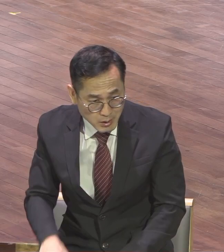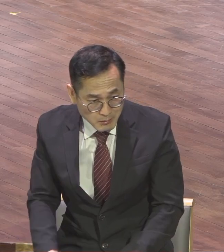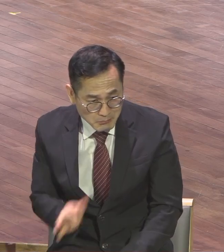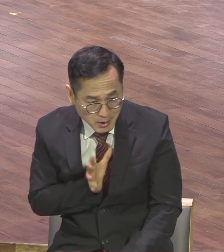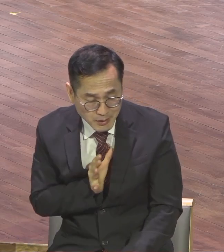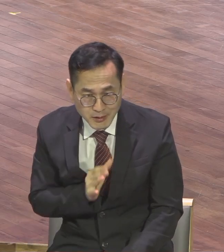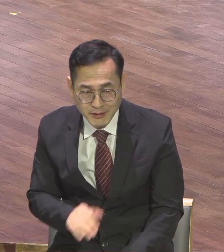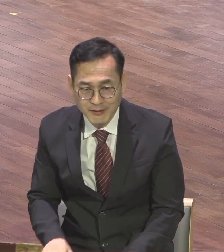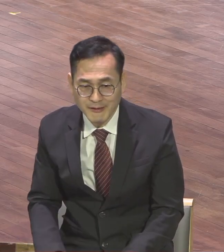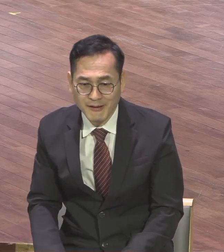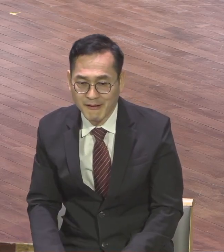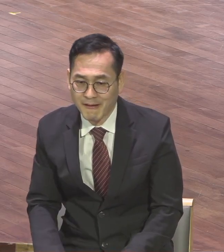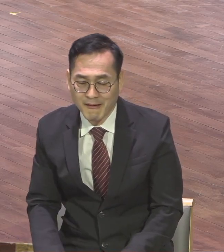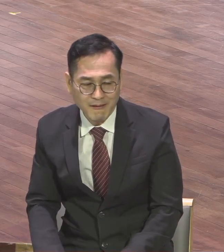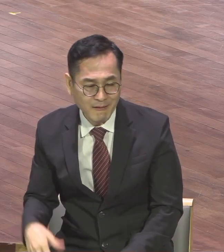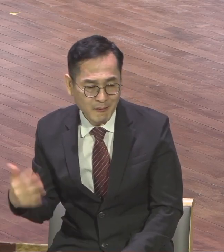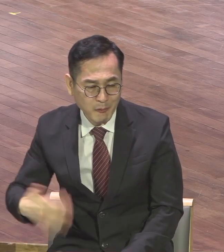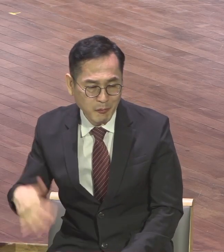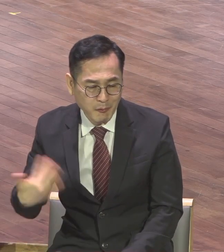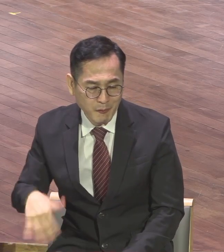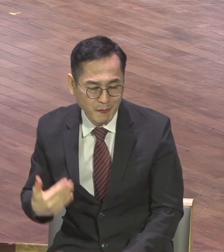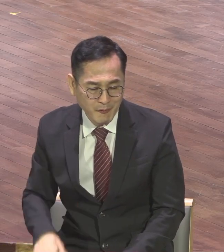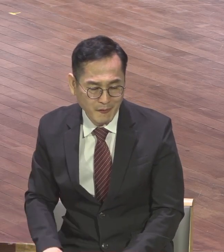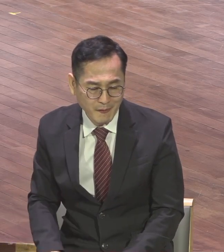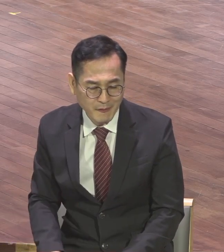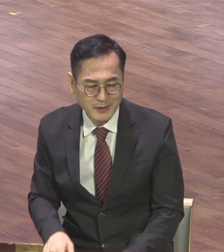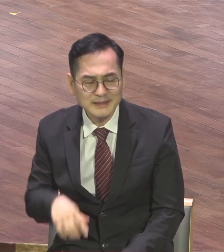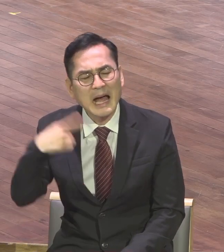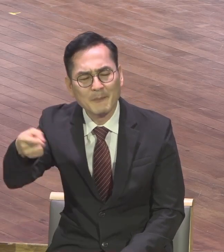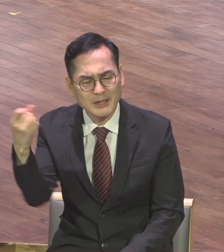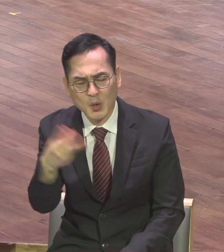분들은 확실히 불러내네요. 다음에 한 번 더 부르세요.